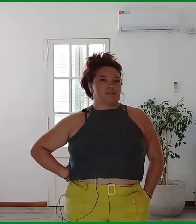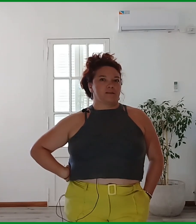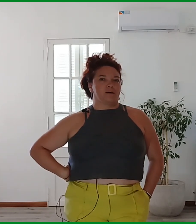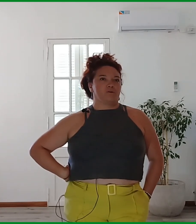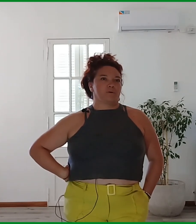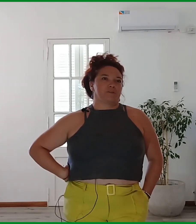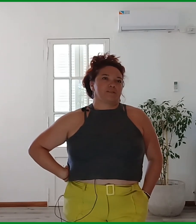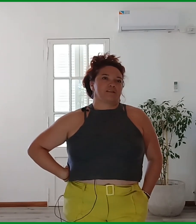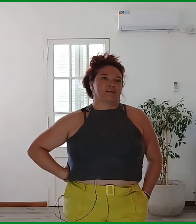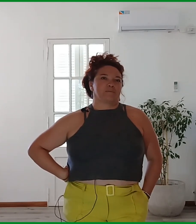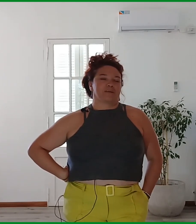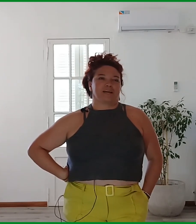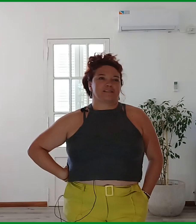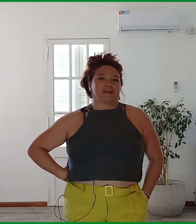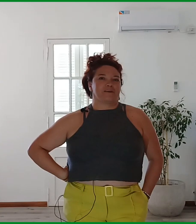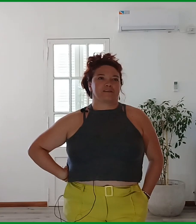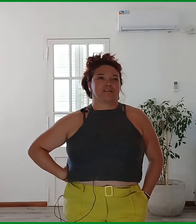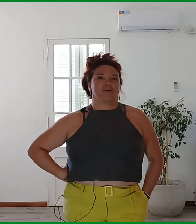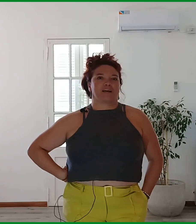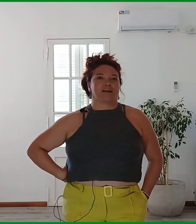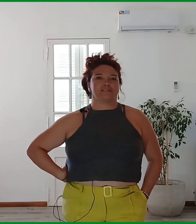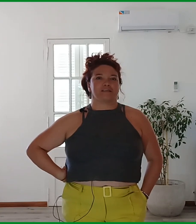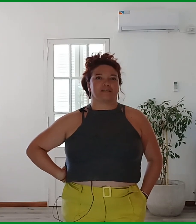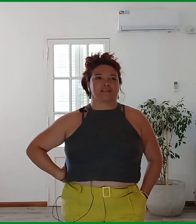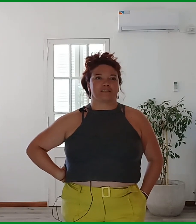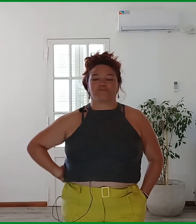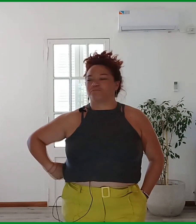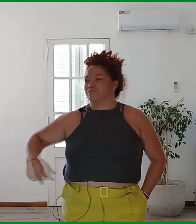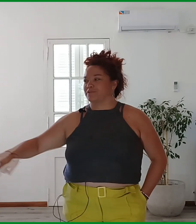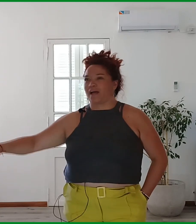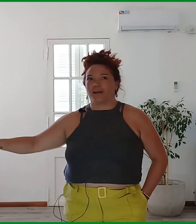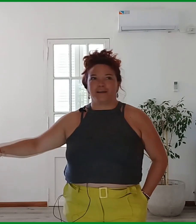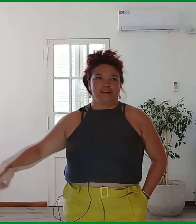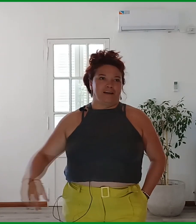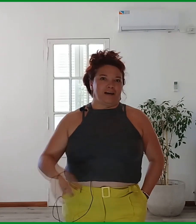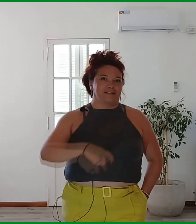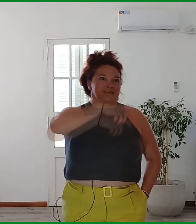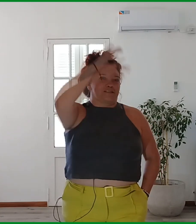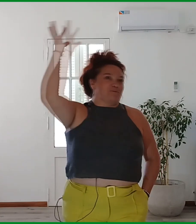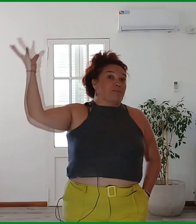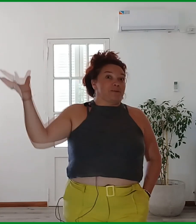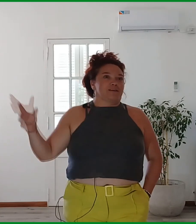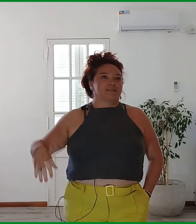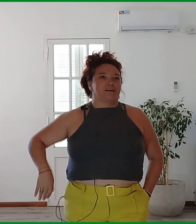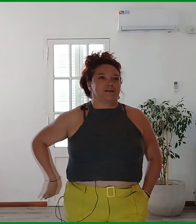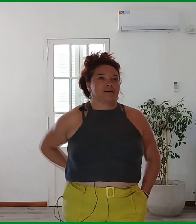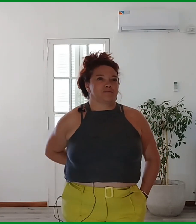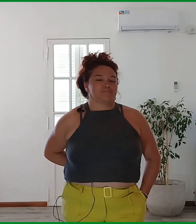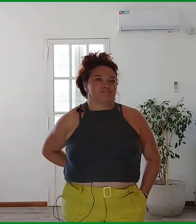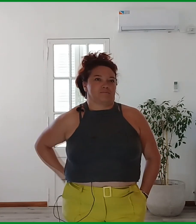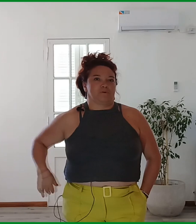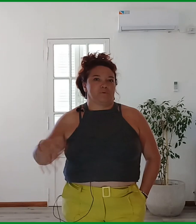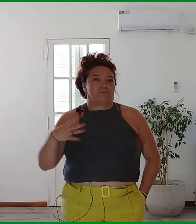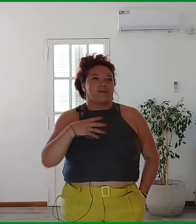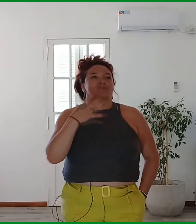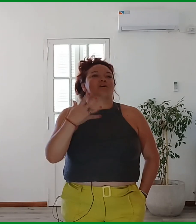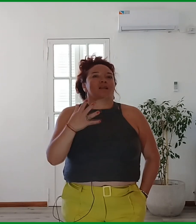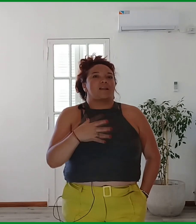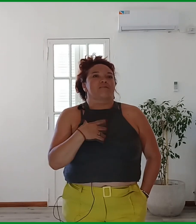artista, obviamente me encanta, cada vez que salgo a la calle, desde hacer un tag hasta hacer una pieza, es una acción que la